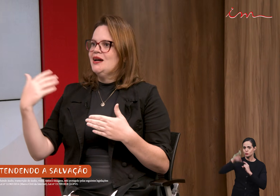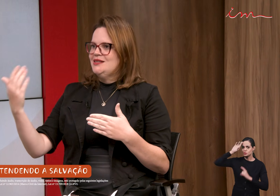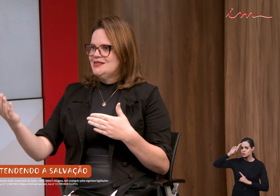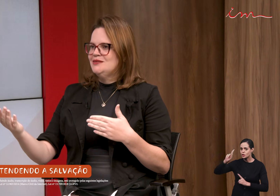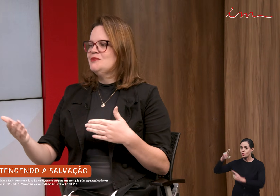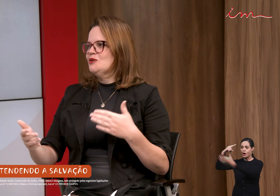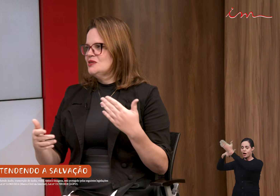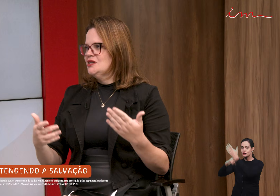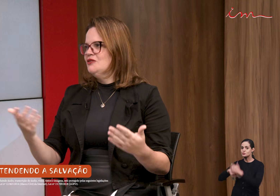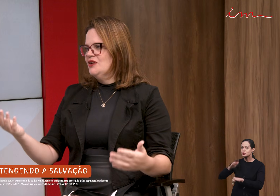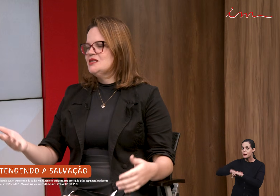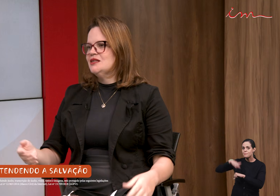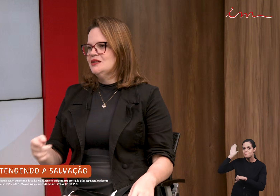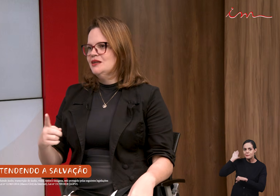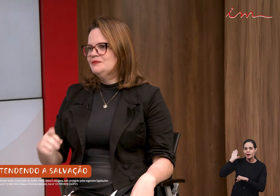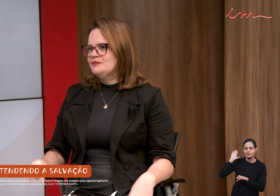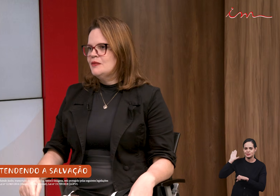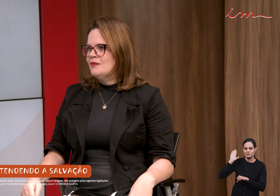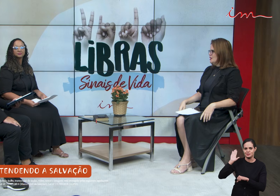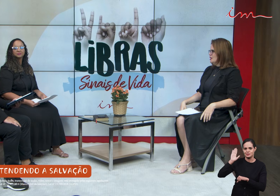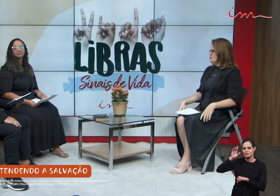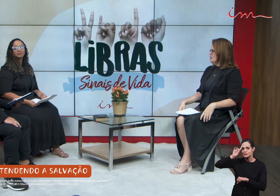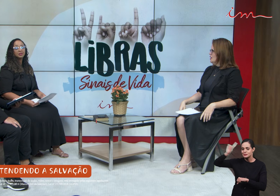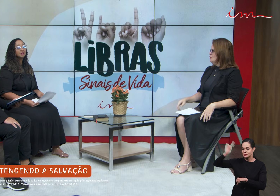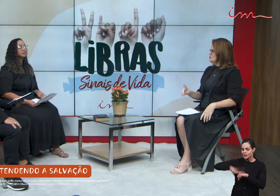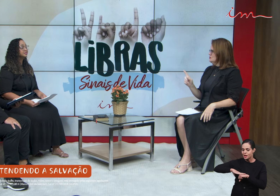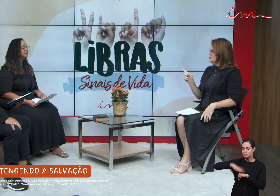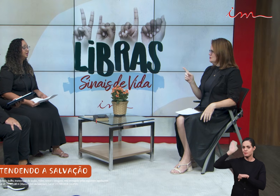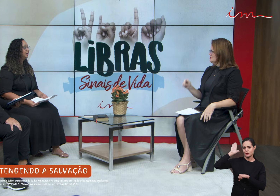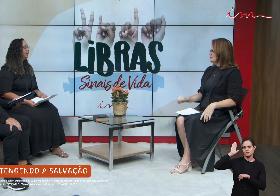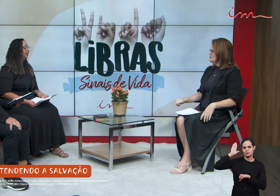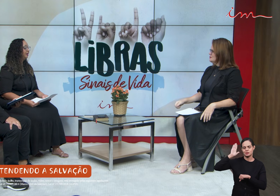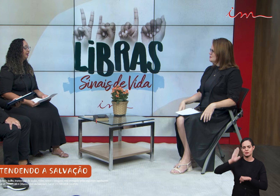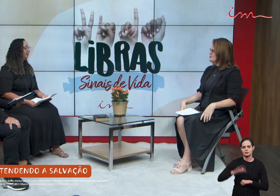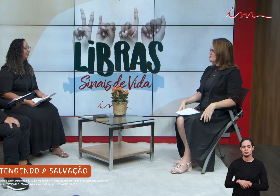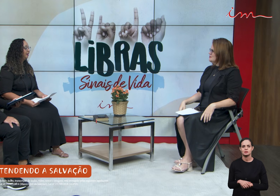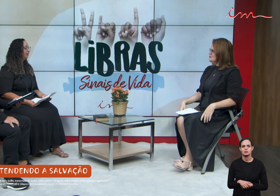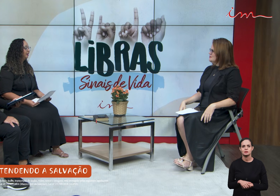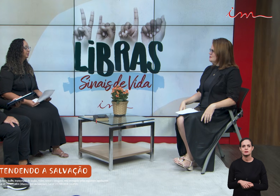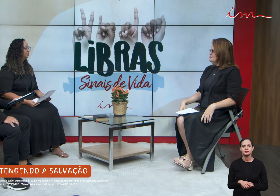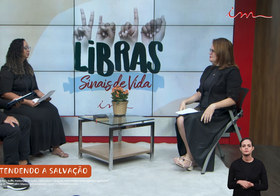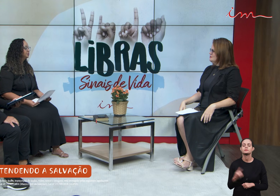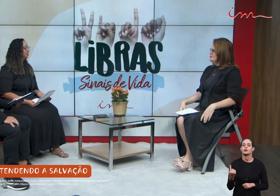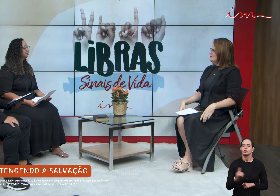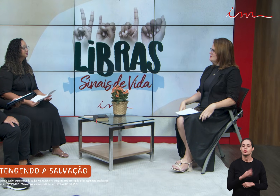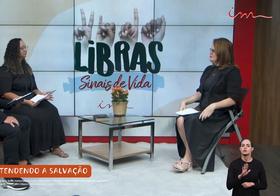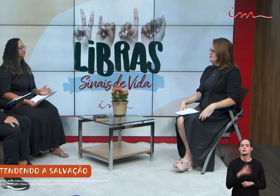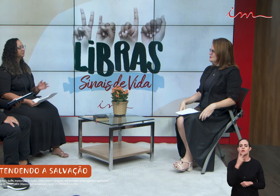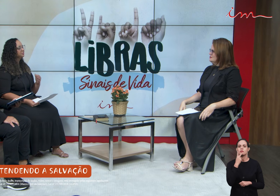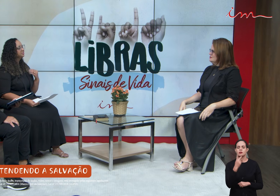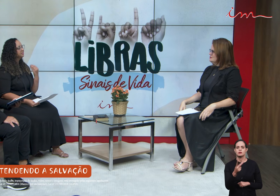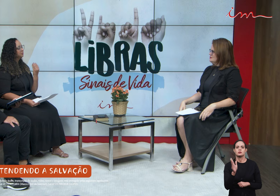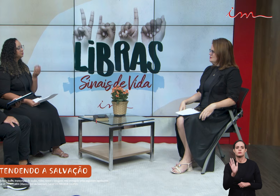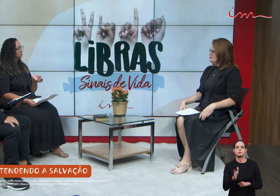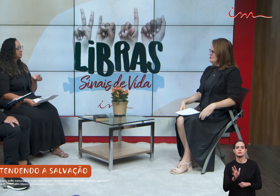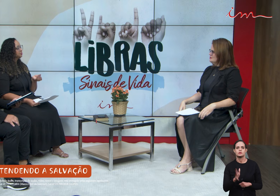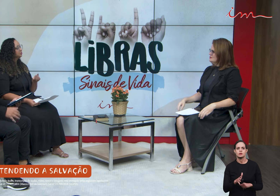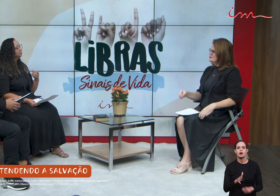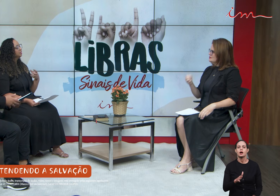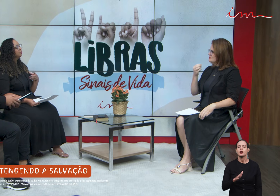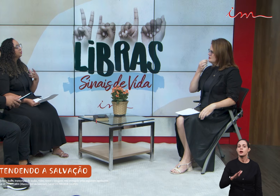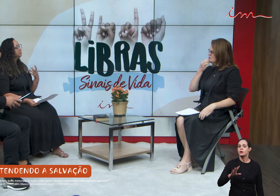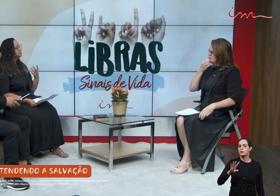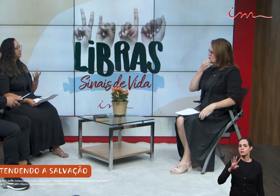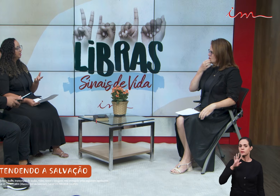habilidades a mais para conseguir fazer, né? Querem falar algo? Sim, nós já dissemos